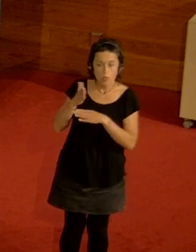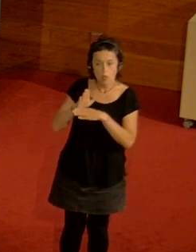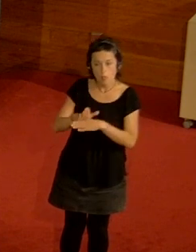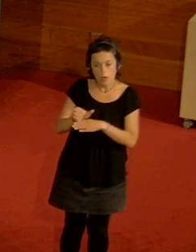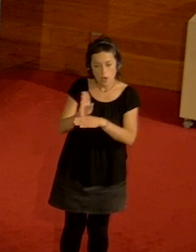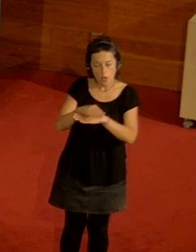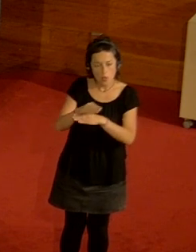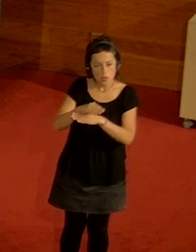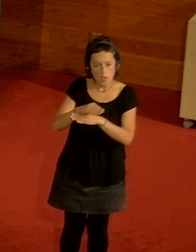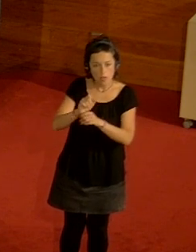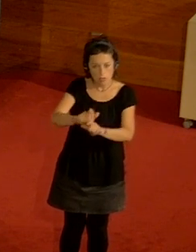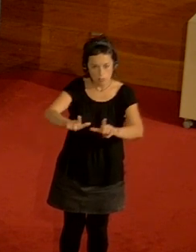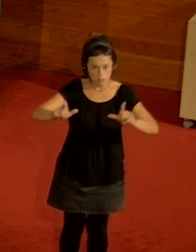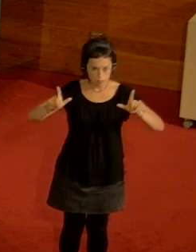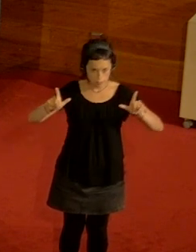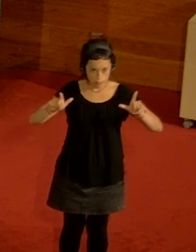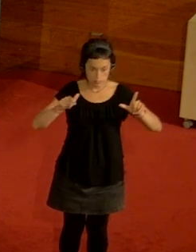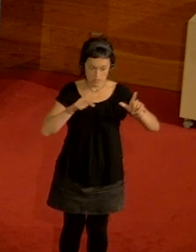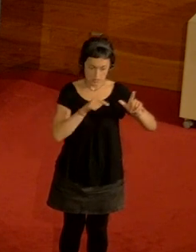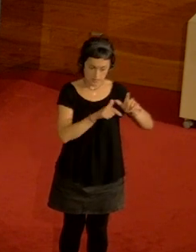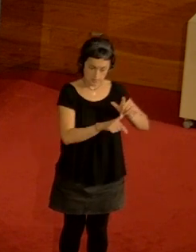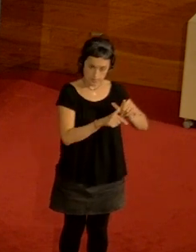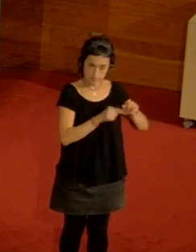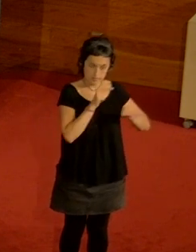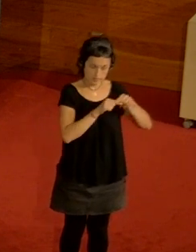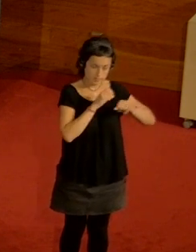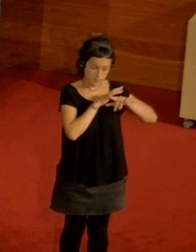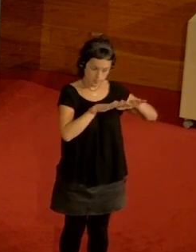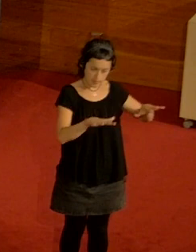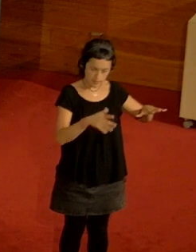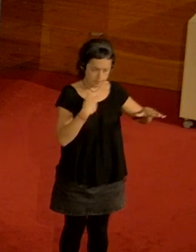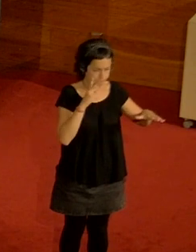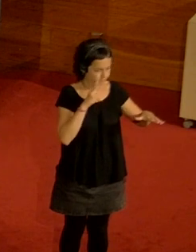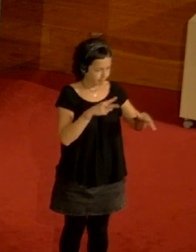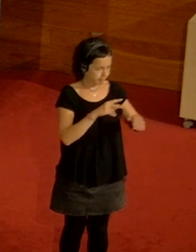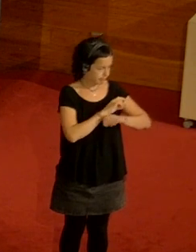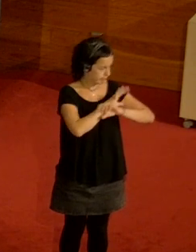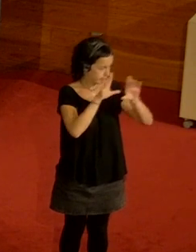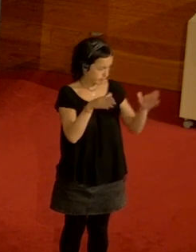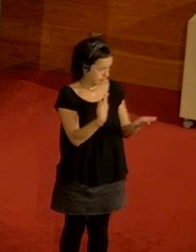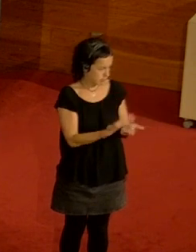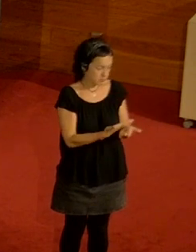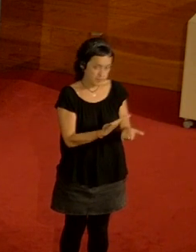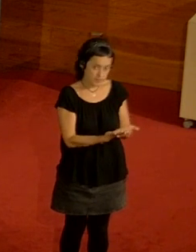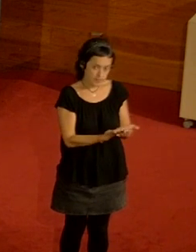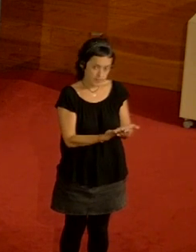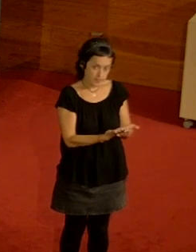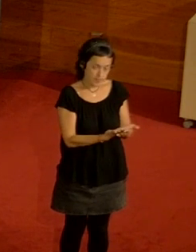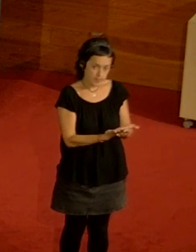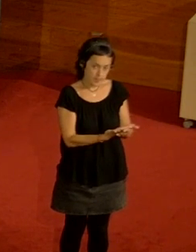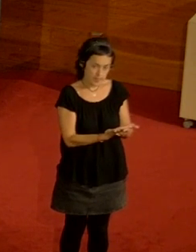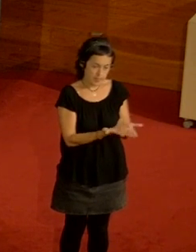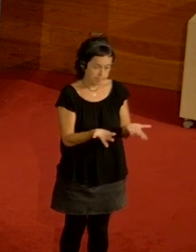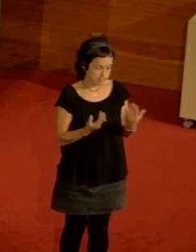y ha sido también una demostración de la pandemia en la que hemos visto que la mayor parte de de de las veces en en la